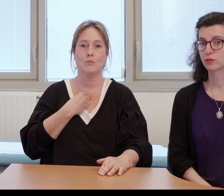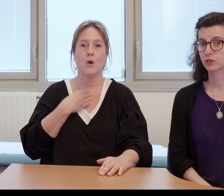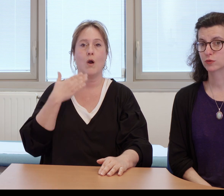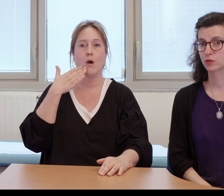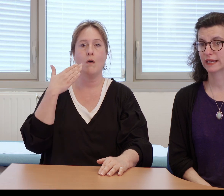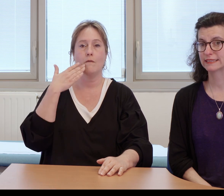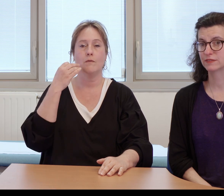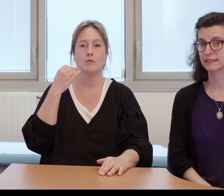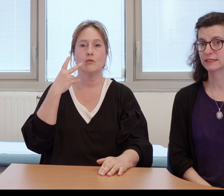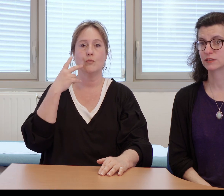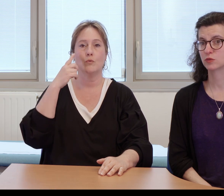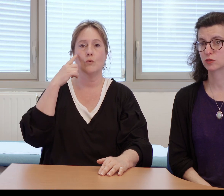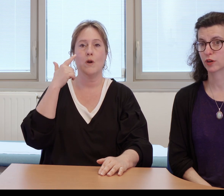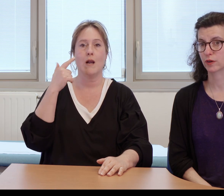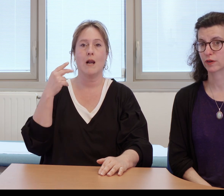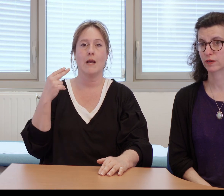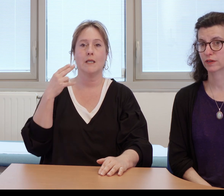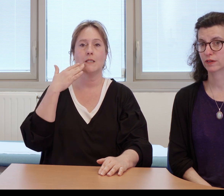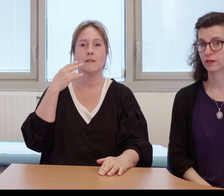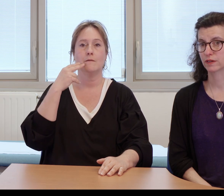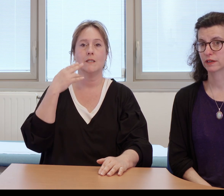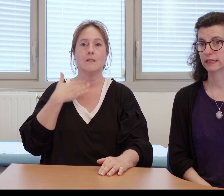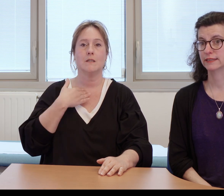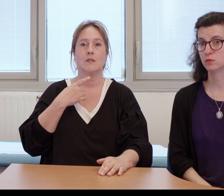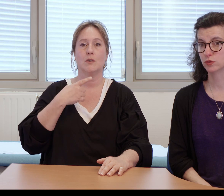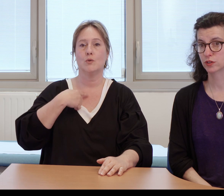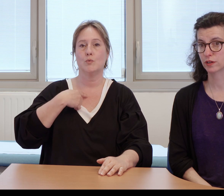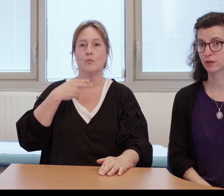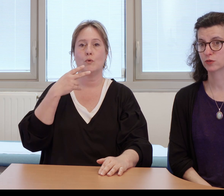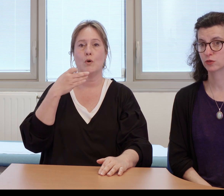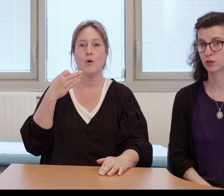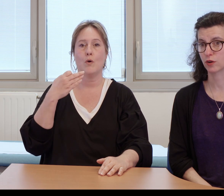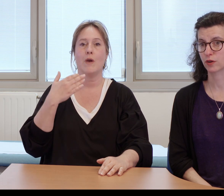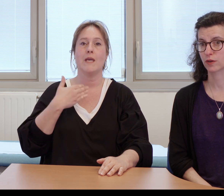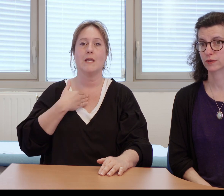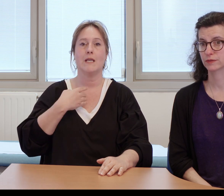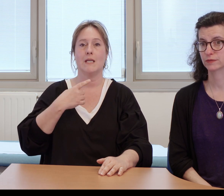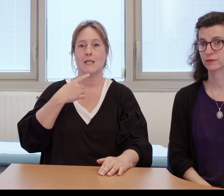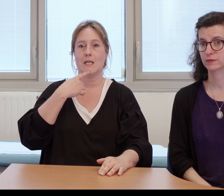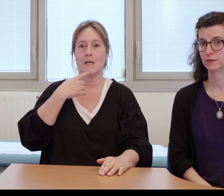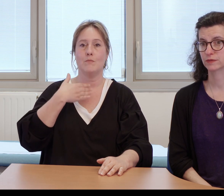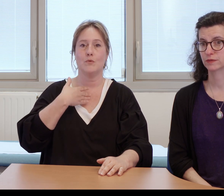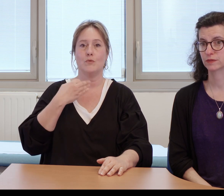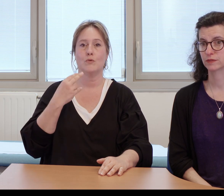en fonction de l'activité du cœur et des muscles du corps.